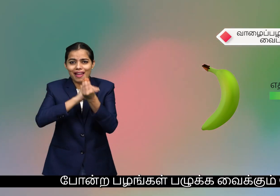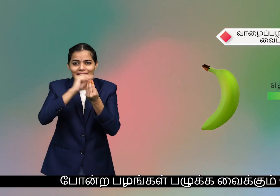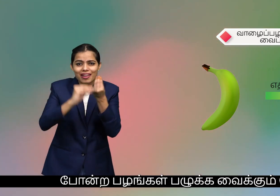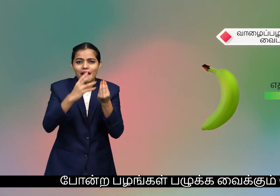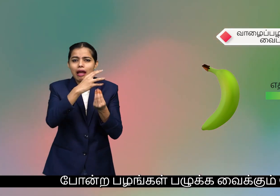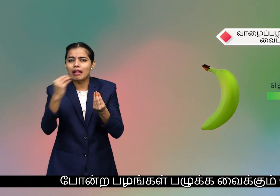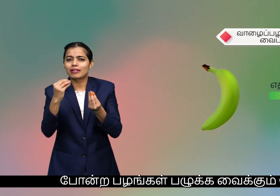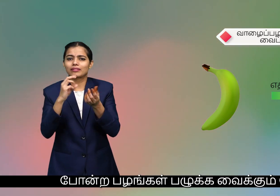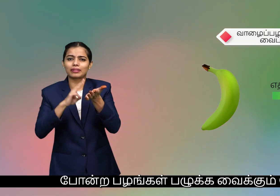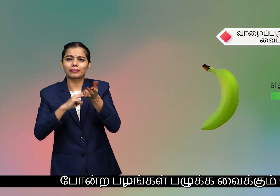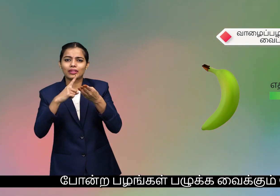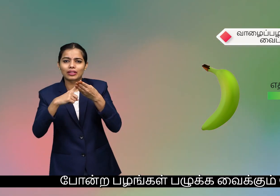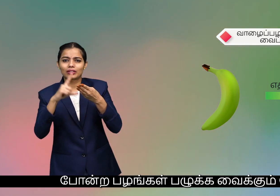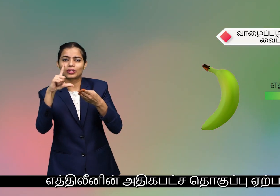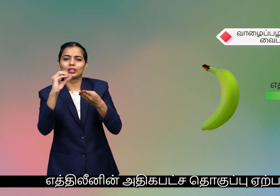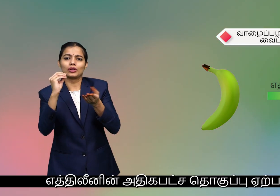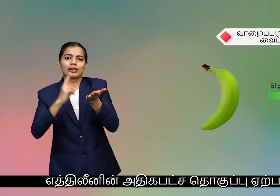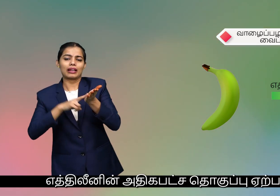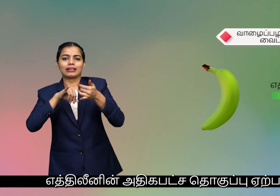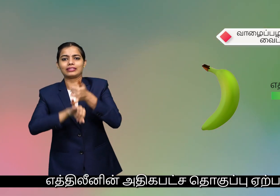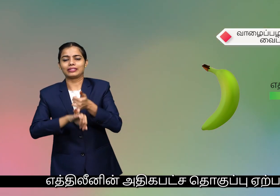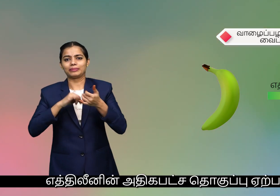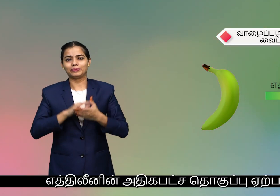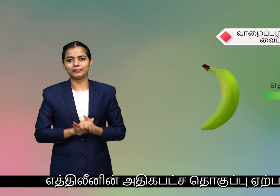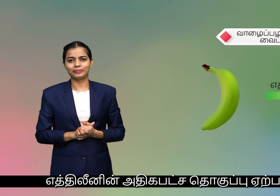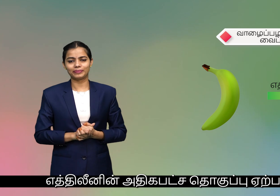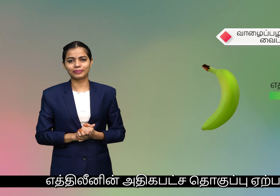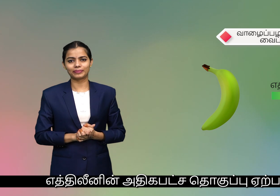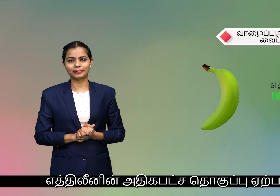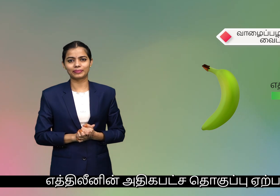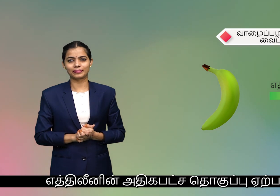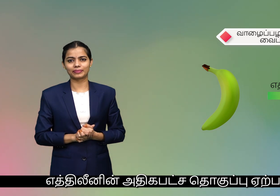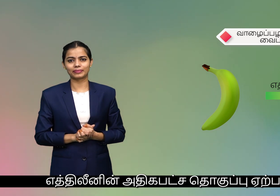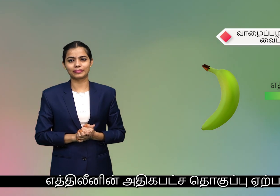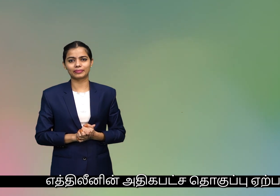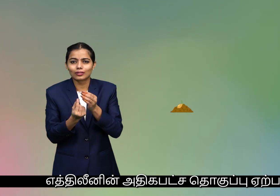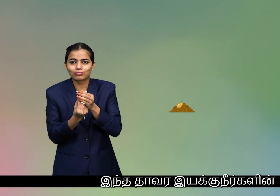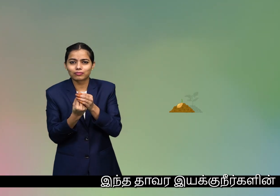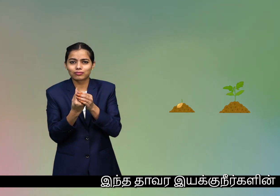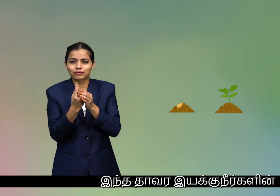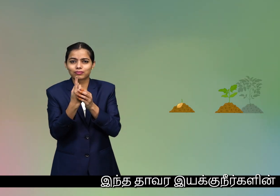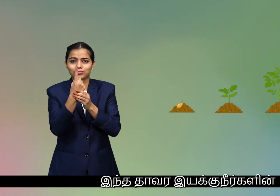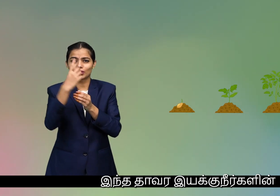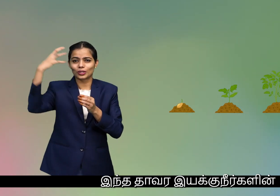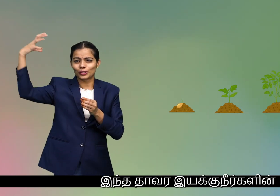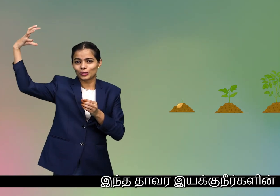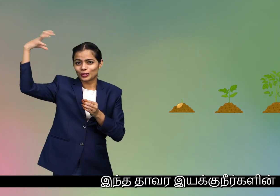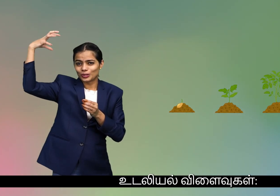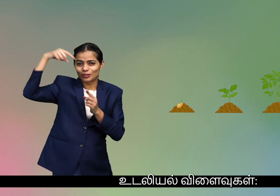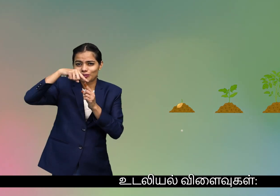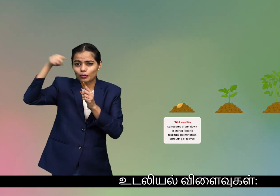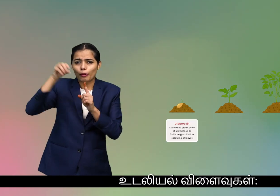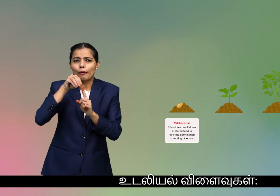பழங்கள் பழுக்க வைக்கும்போது எத்திலீனின் அதிகபட்ச தொகுப்பு ஏற்படுகிறது. இந்த தாவர